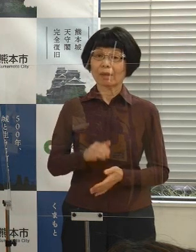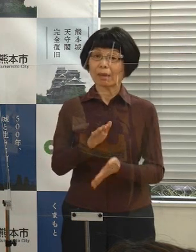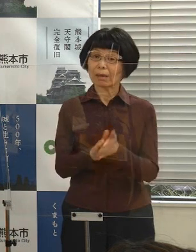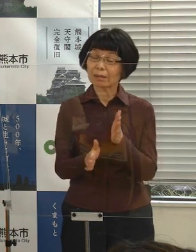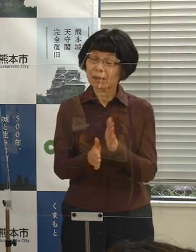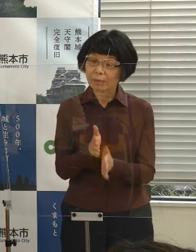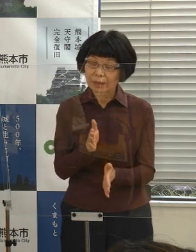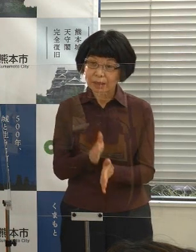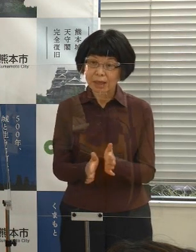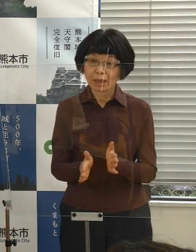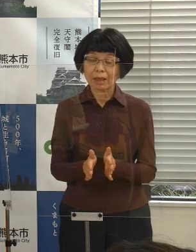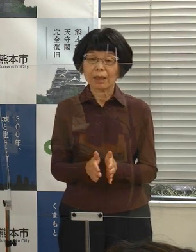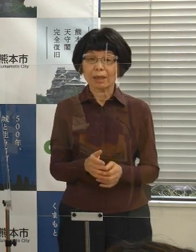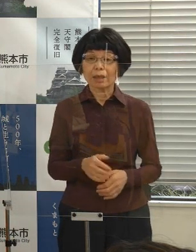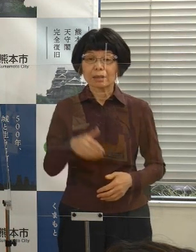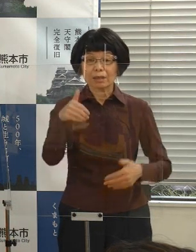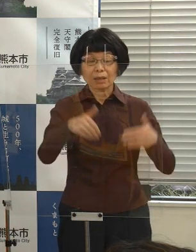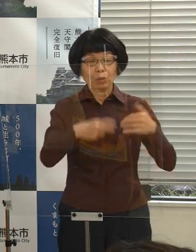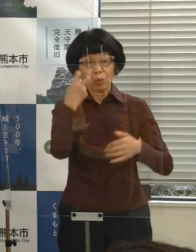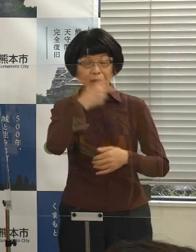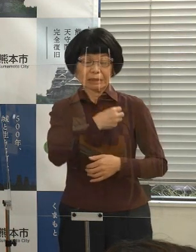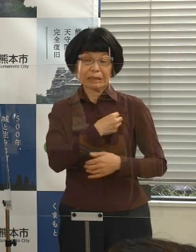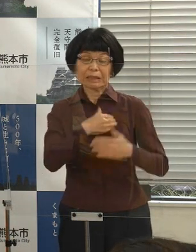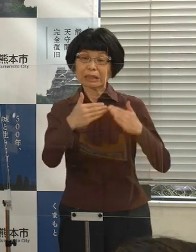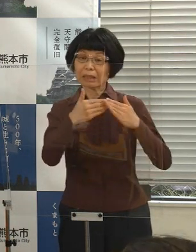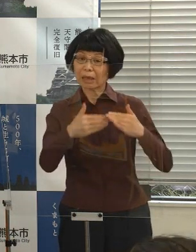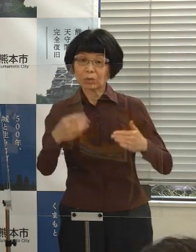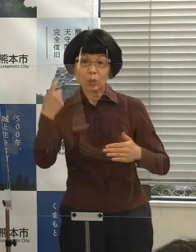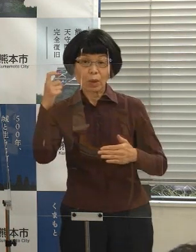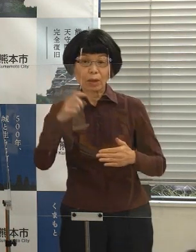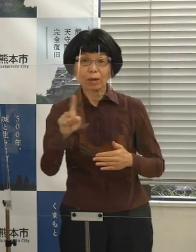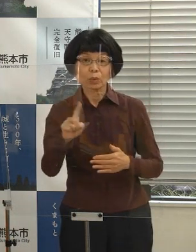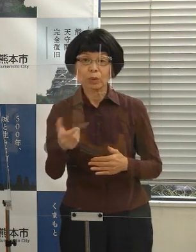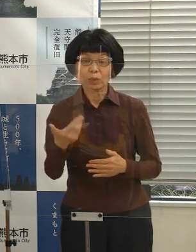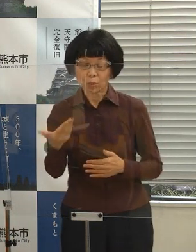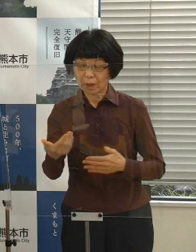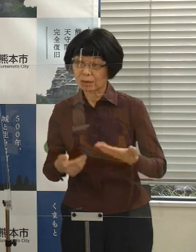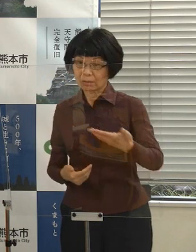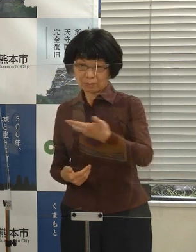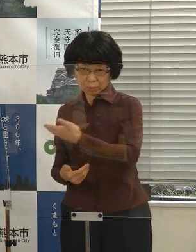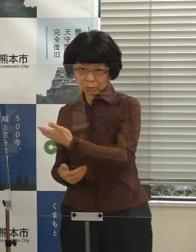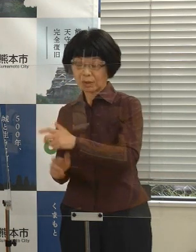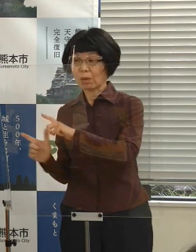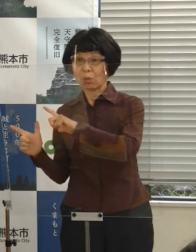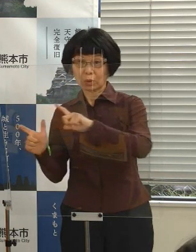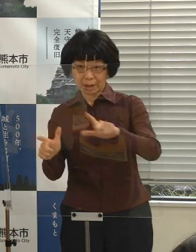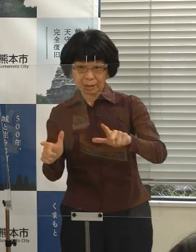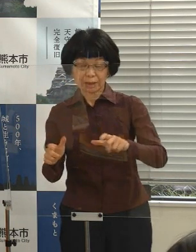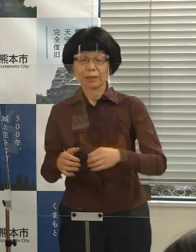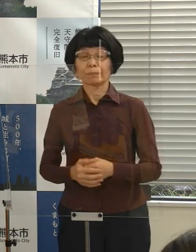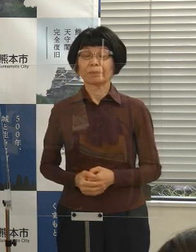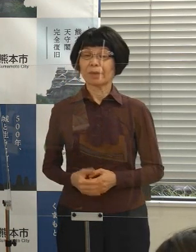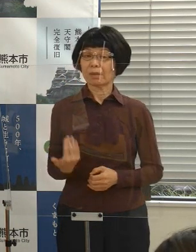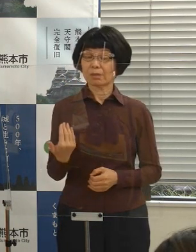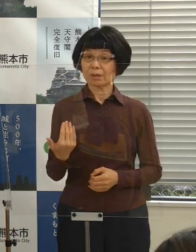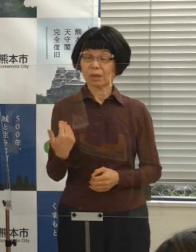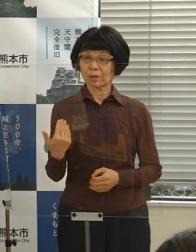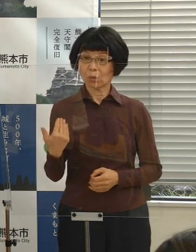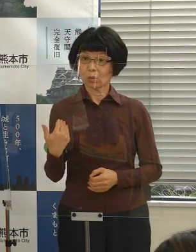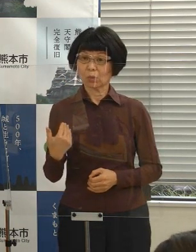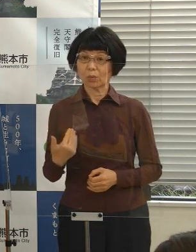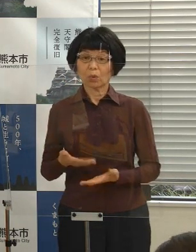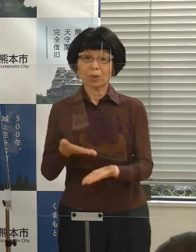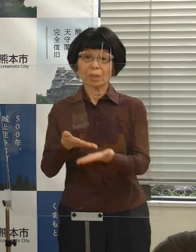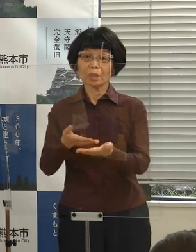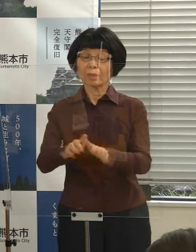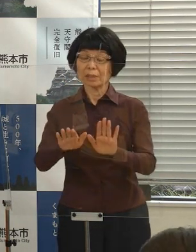管業務に関してのちょっと市長の、はい、 まあ、先ほども申し上げましたようにですね、この有権者のやっぱり貴重